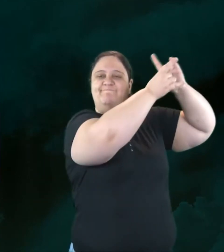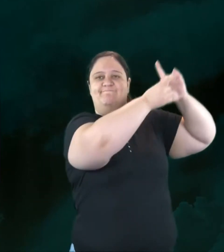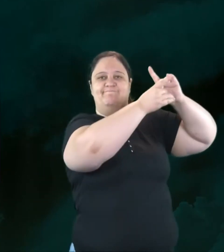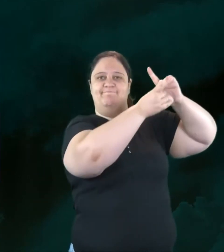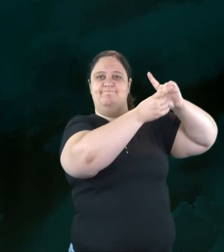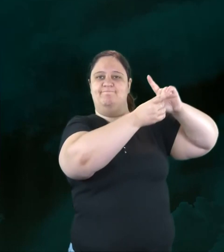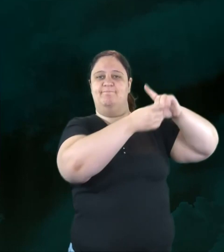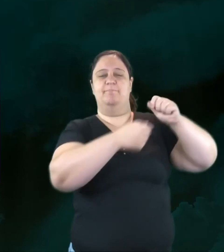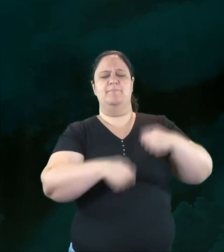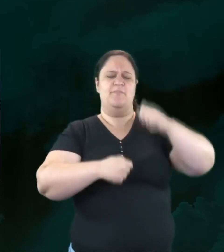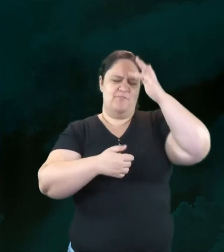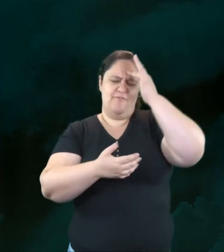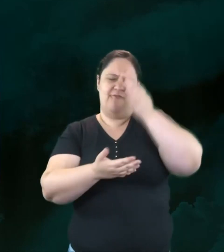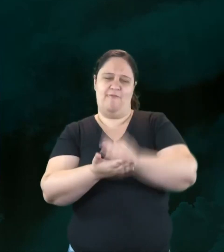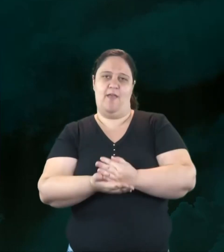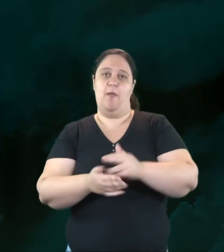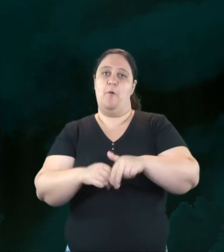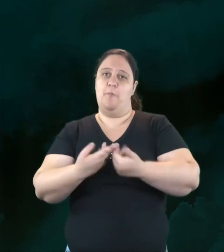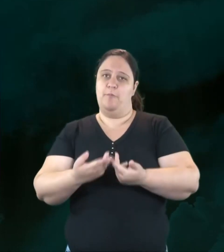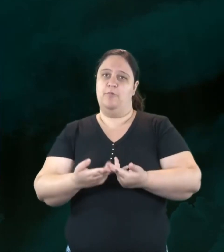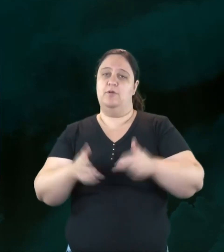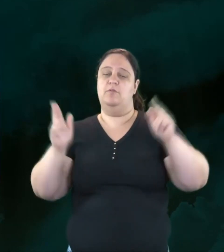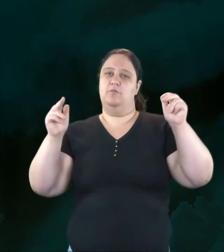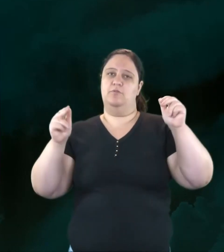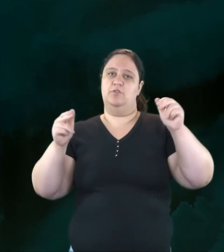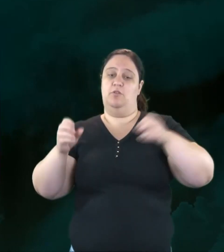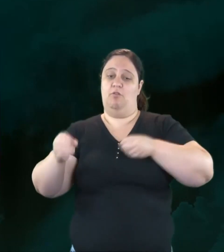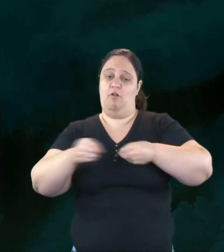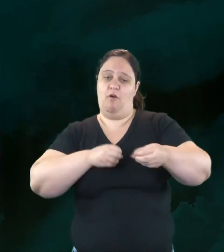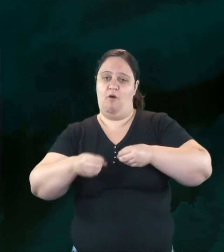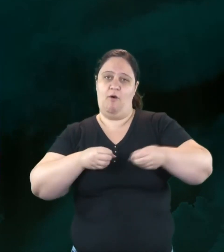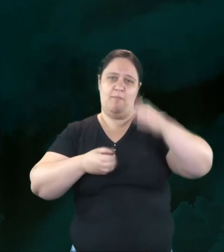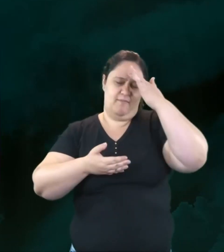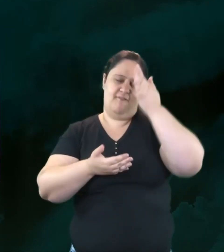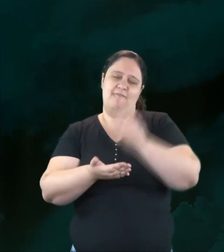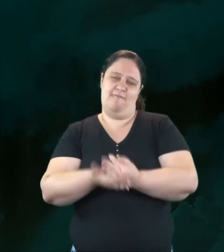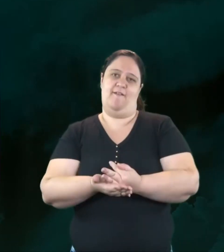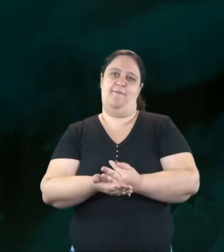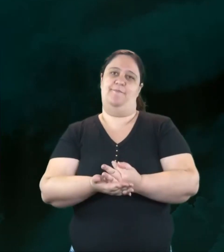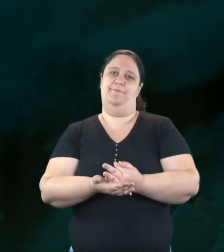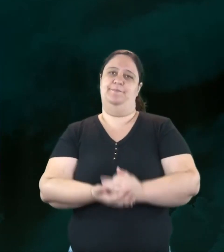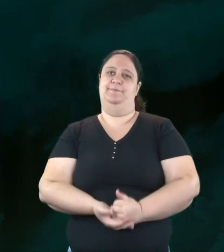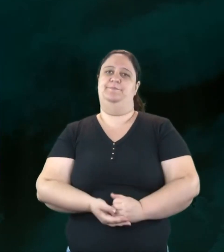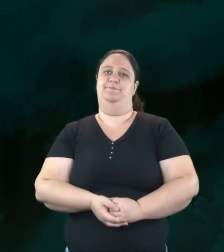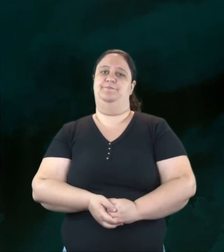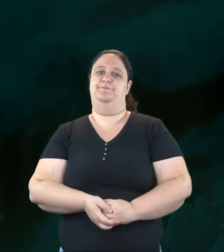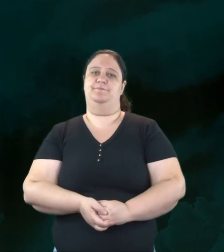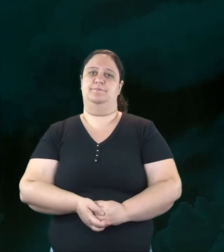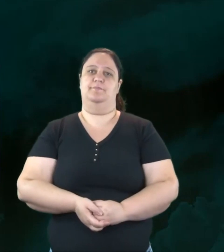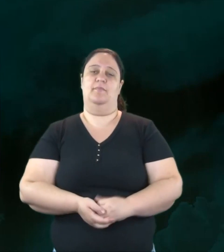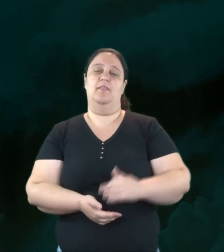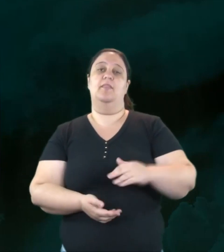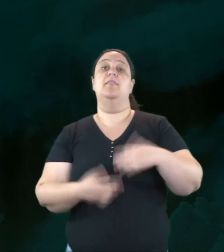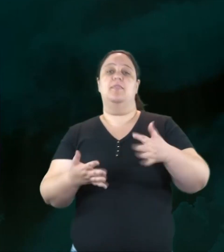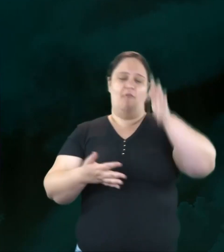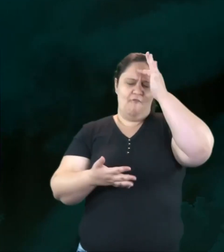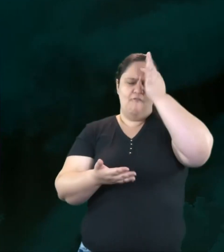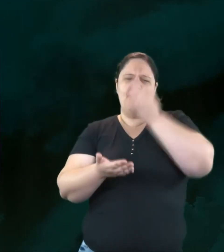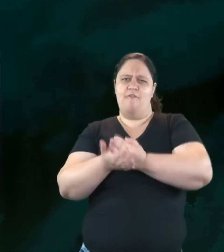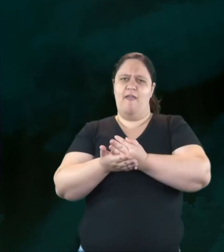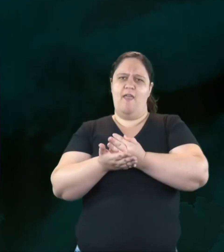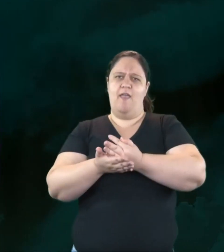Por isso, o título dessa mensagem é obra de fé. É a fé que vai reconectar o homem com